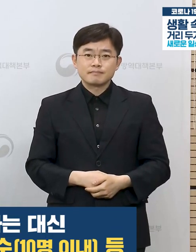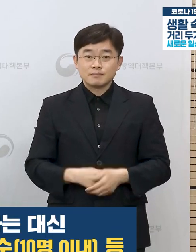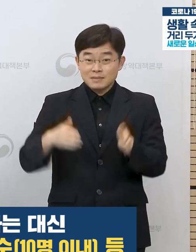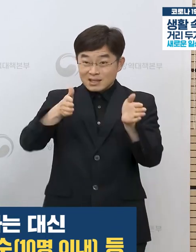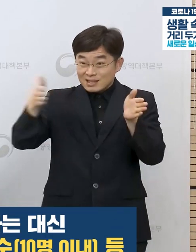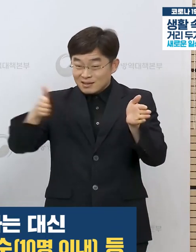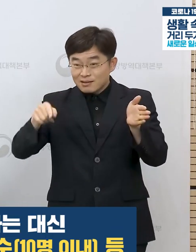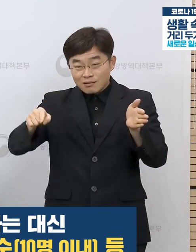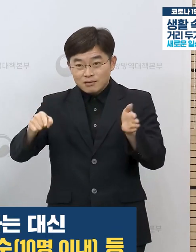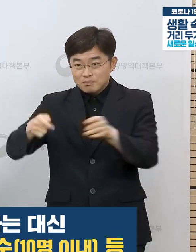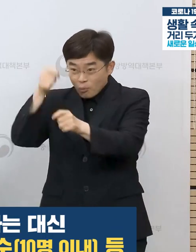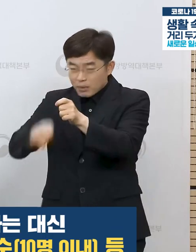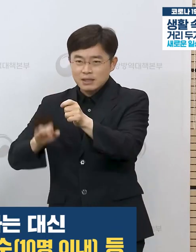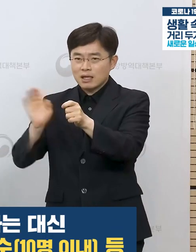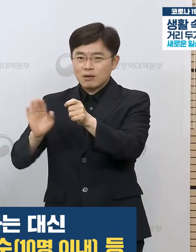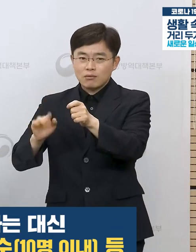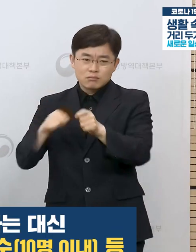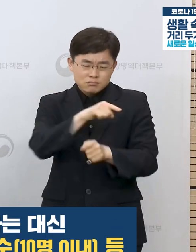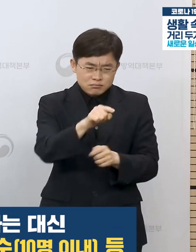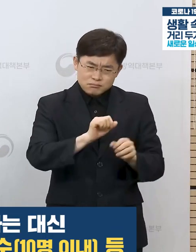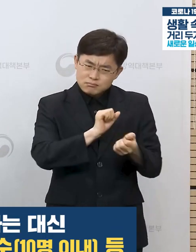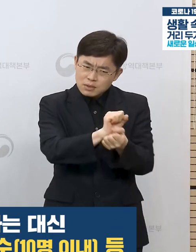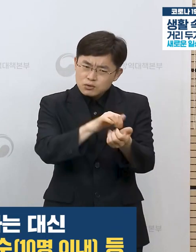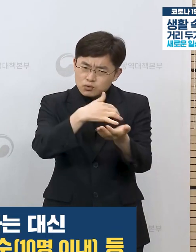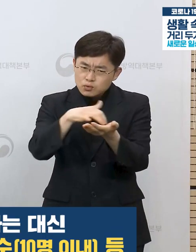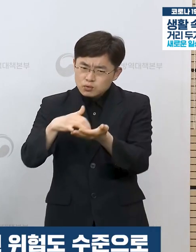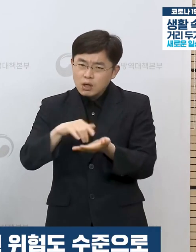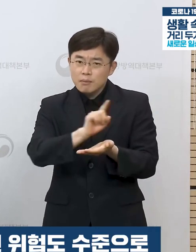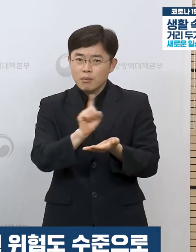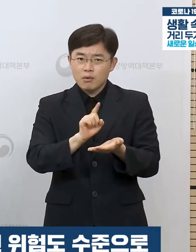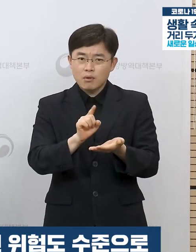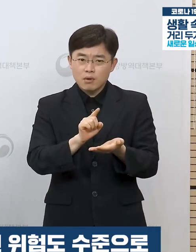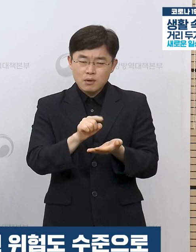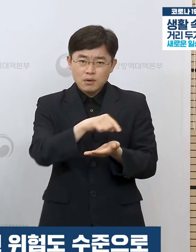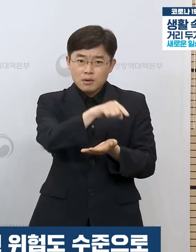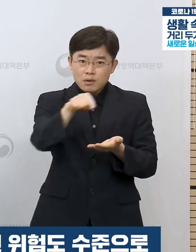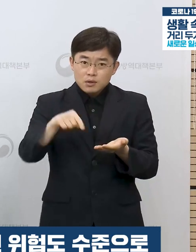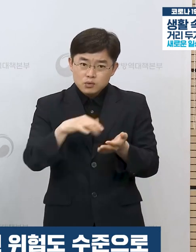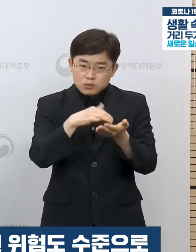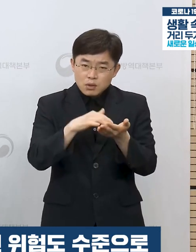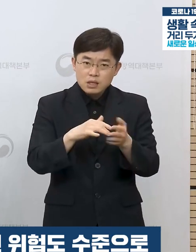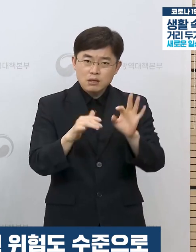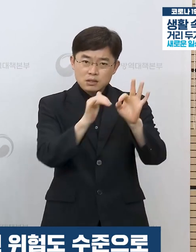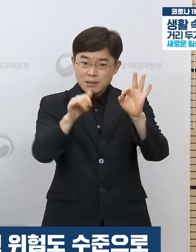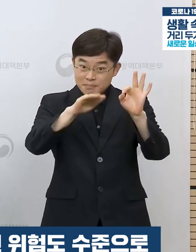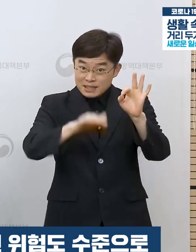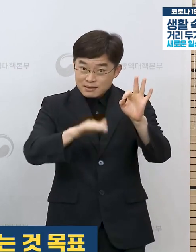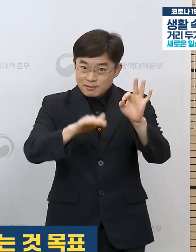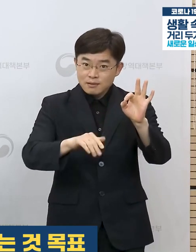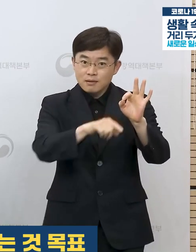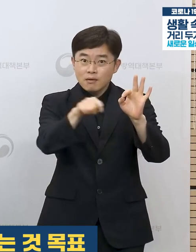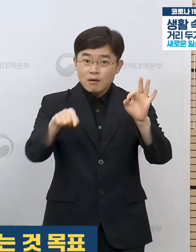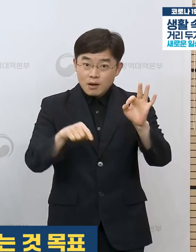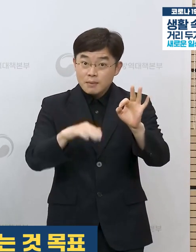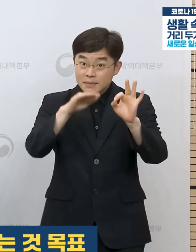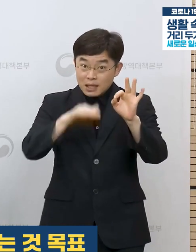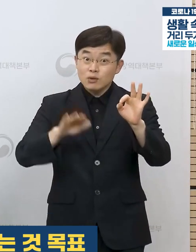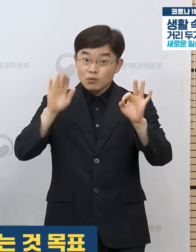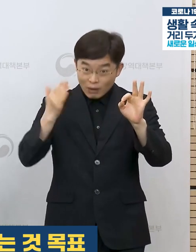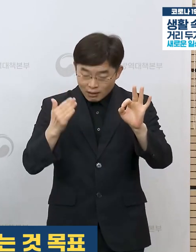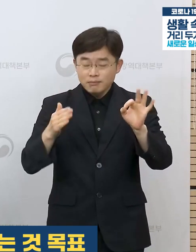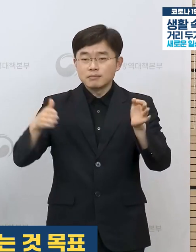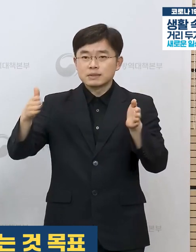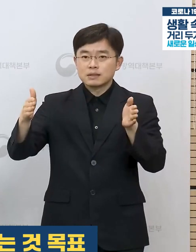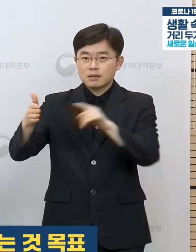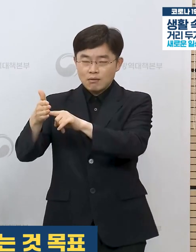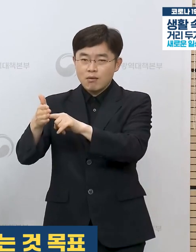기한을 정하는 대신 이들 평균 확진자 수가 생활 속 거리두기 직전의 위험도 수준으로 상황이 안정화될